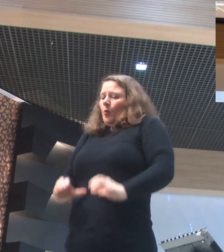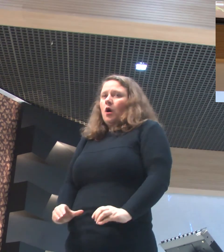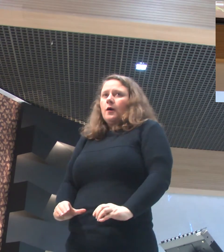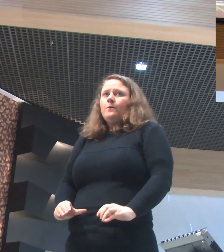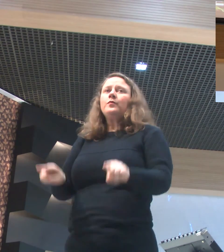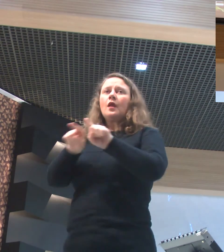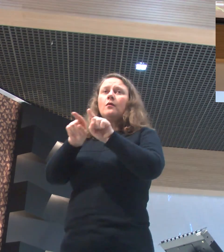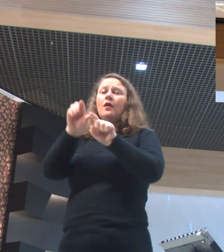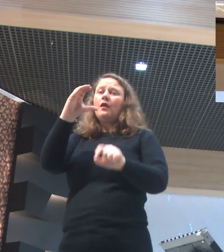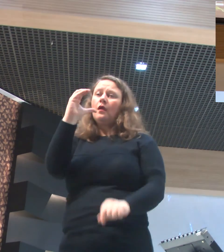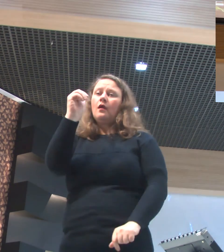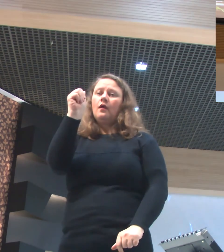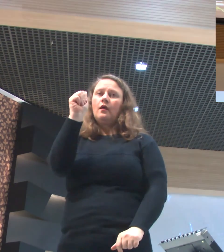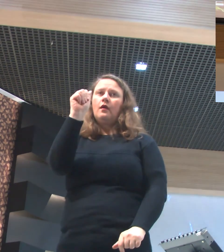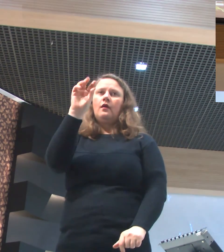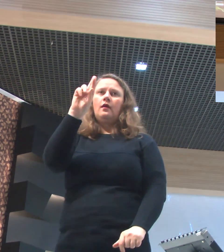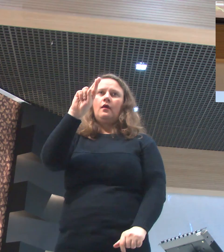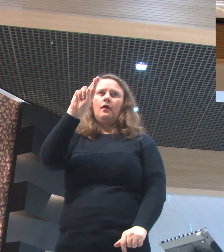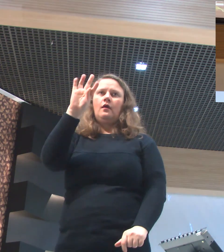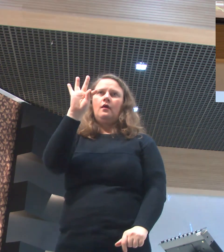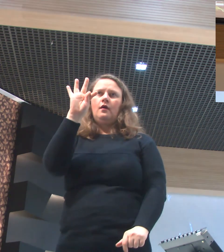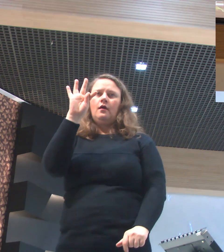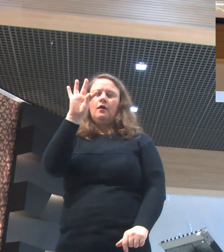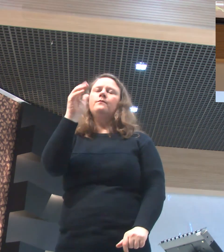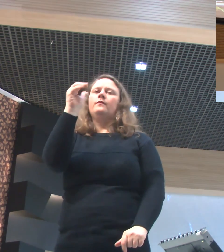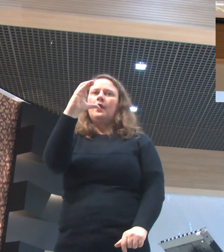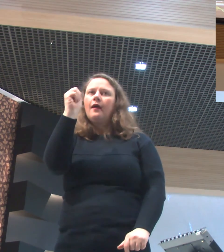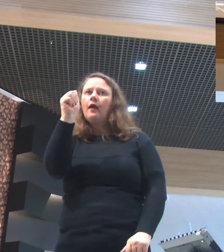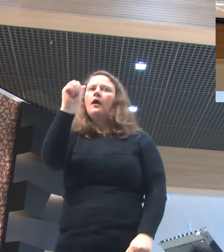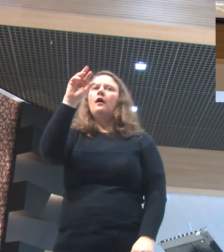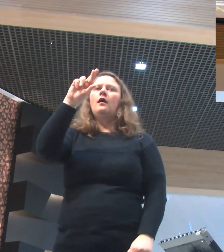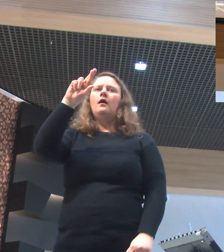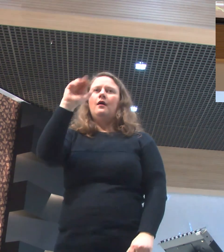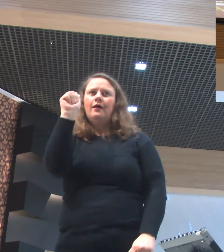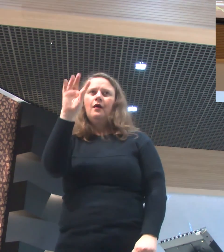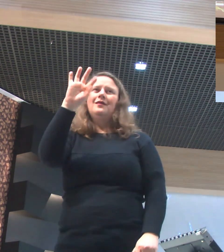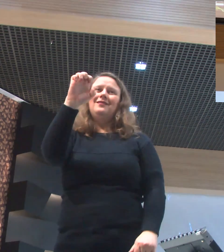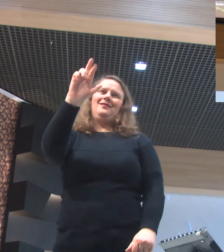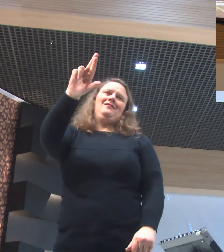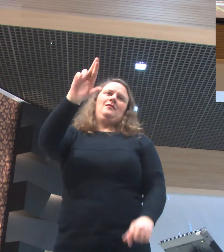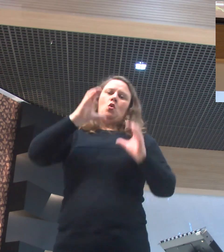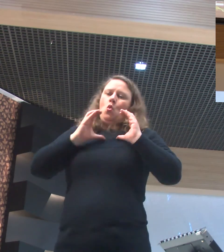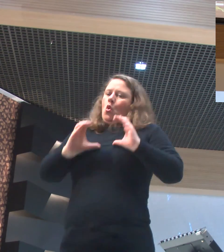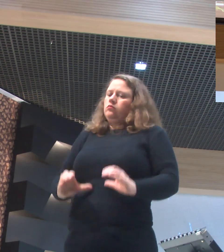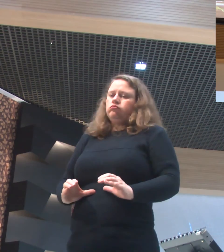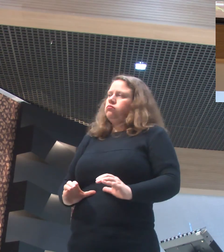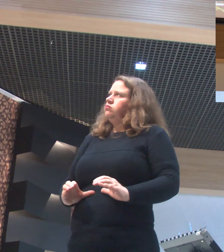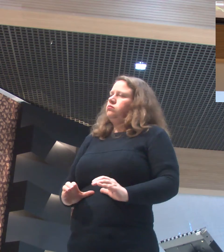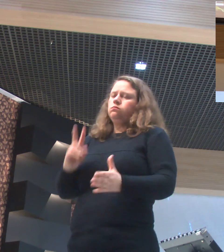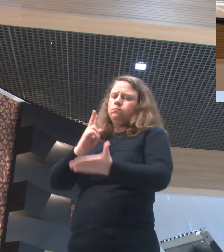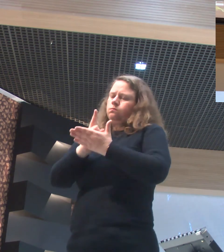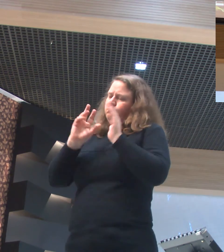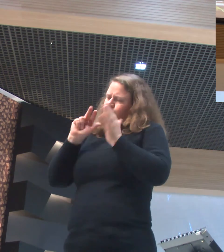se formar em nossa vida. E essa justiça moral começa a ser construída